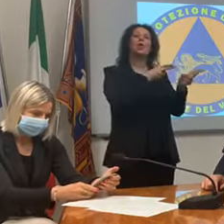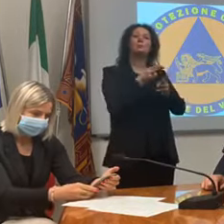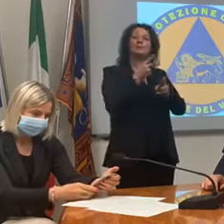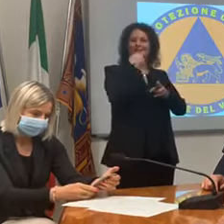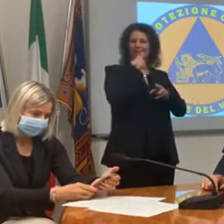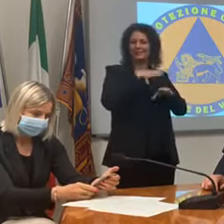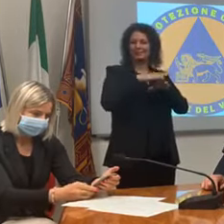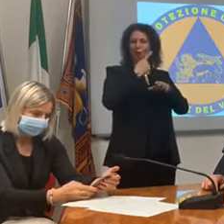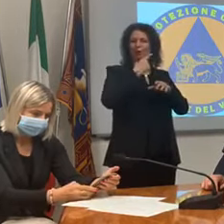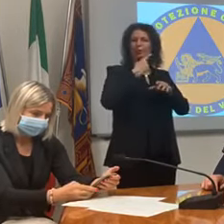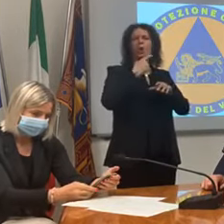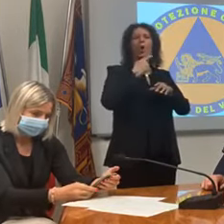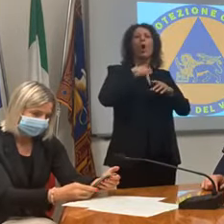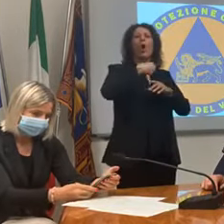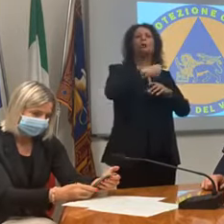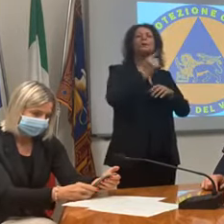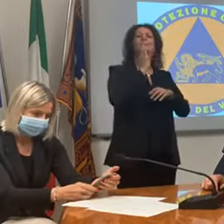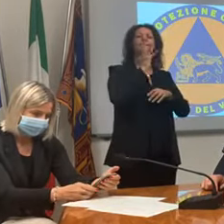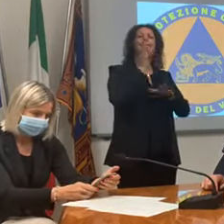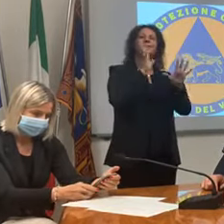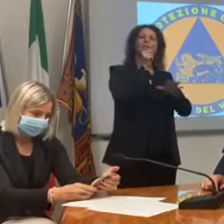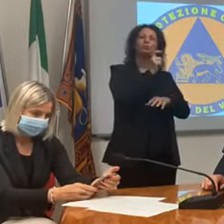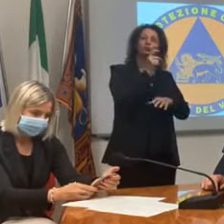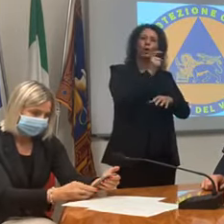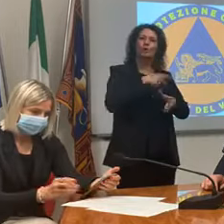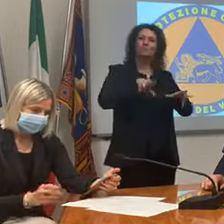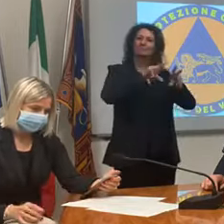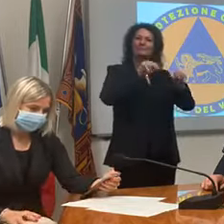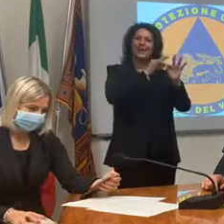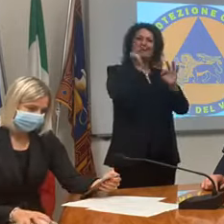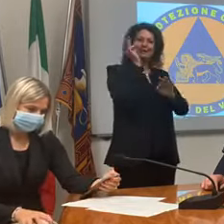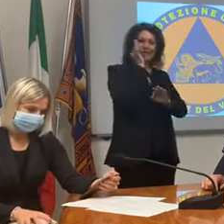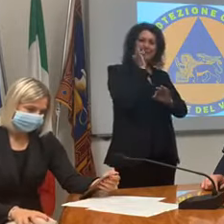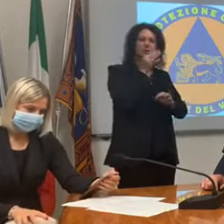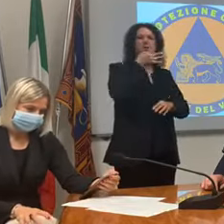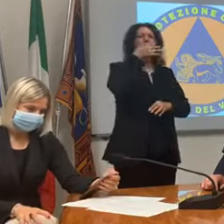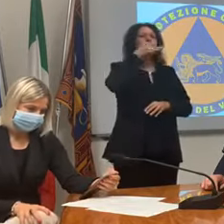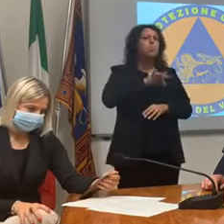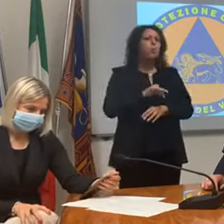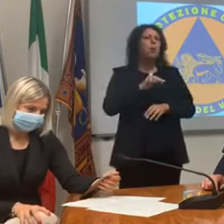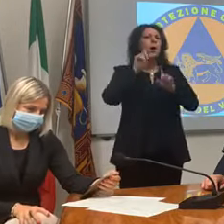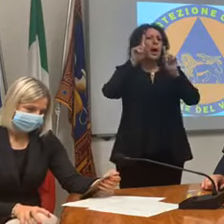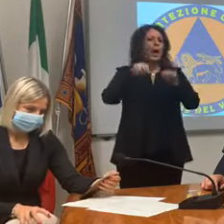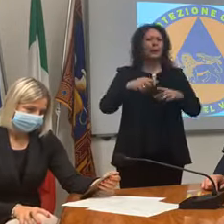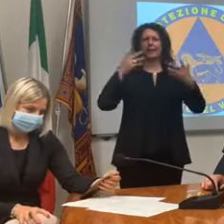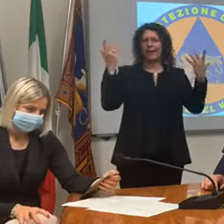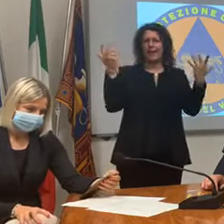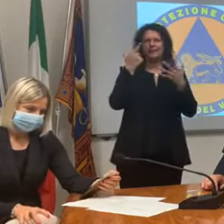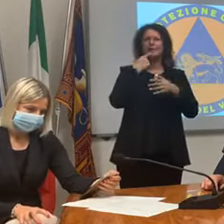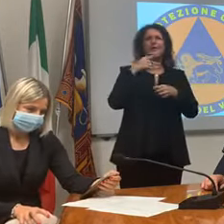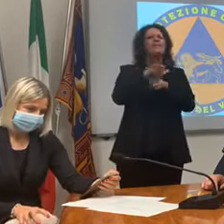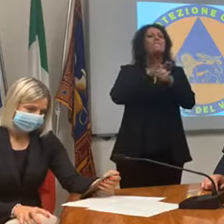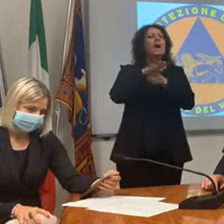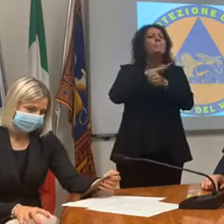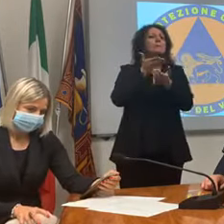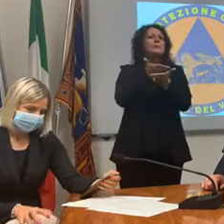medicinalmente ogni 10 giorni, insomma, questo test rapido in famiglia, tipo la domenica sera.